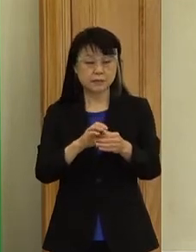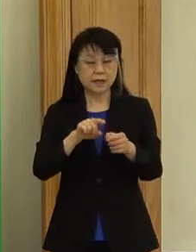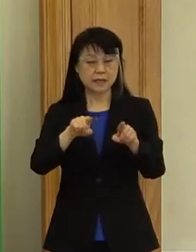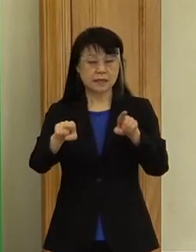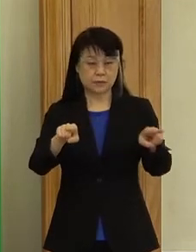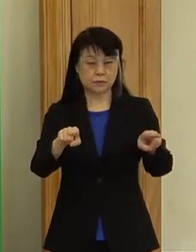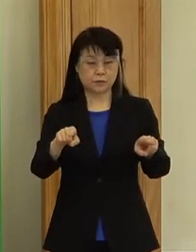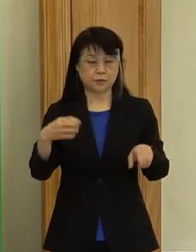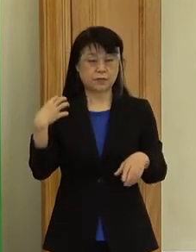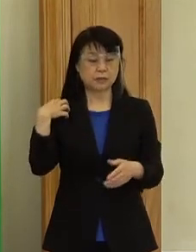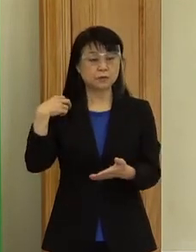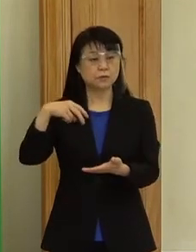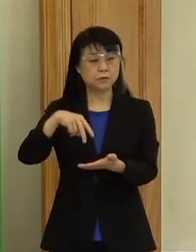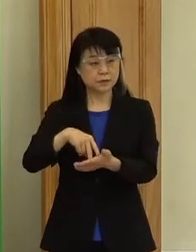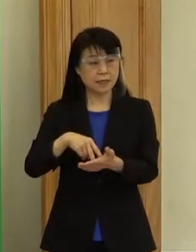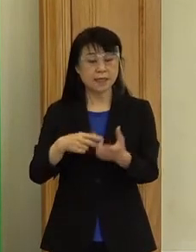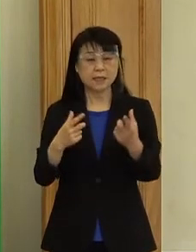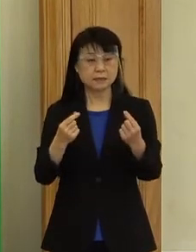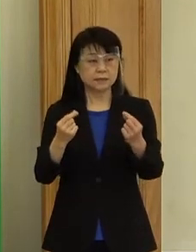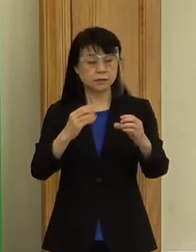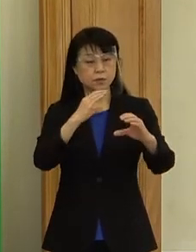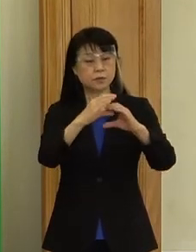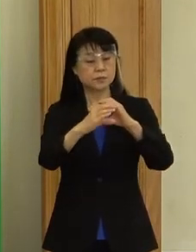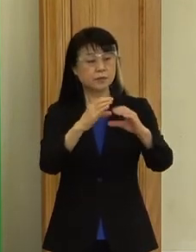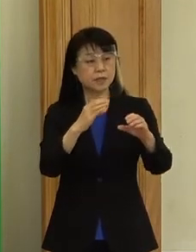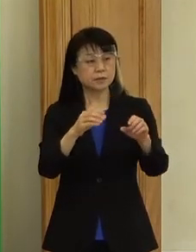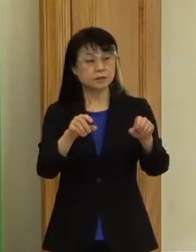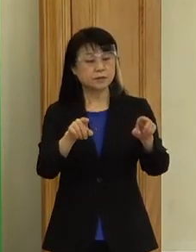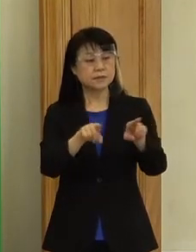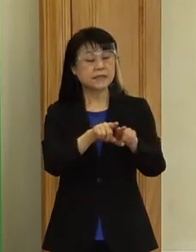庁としてしっかりとコミュニケーションを取りながらも